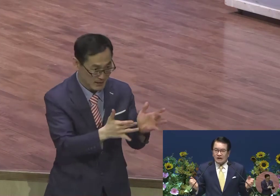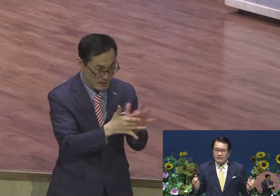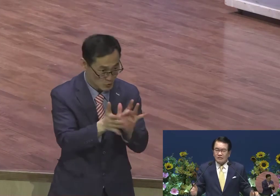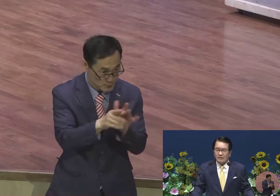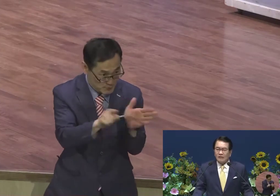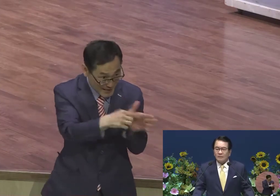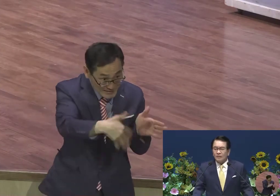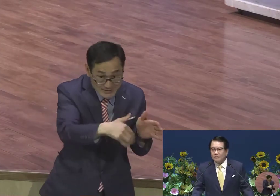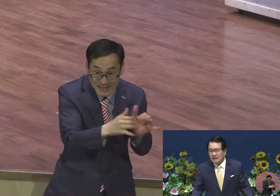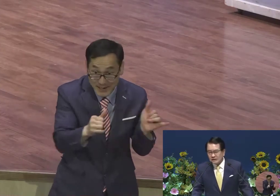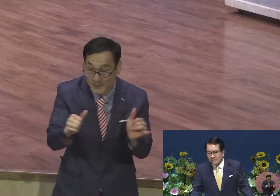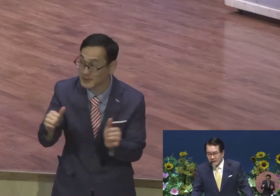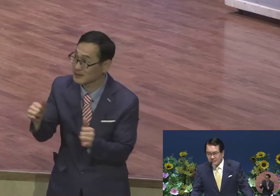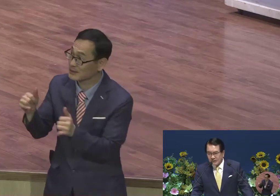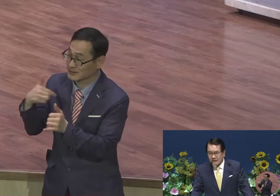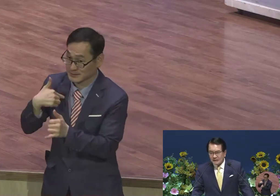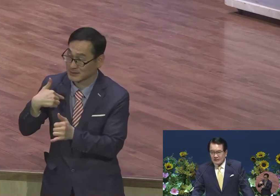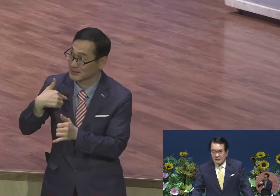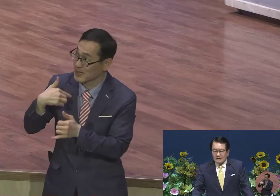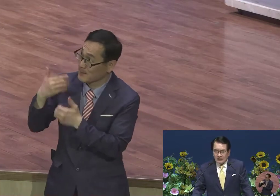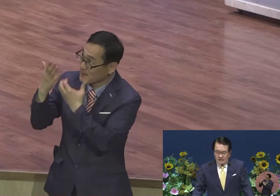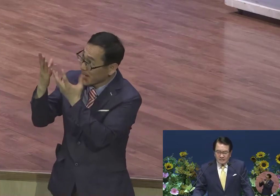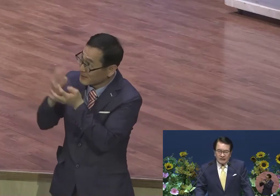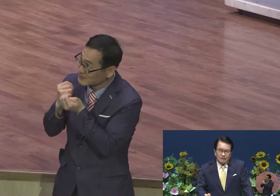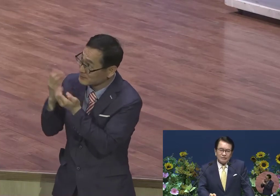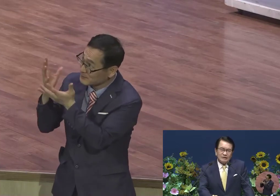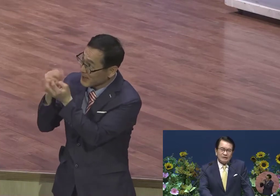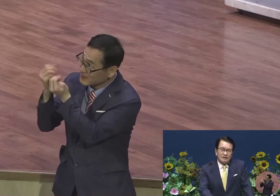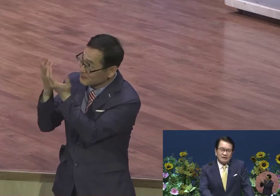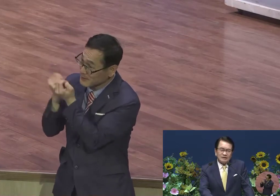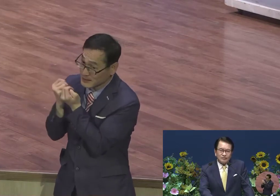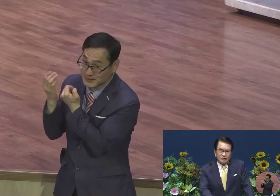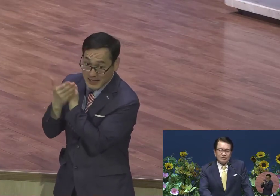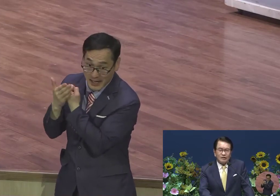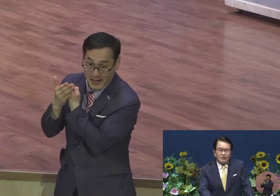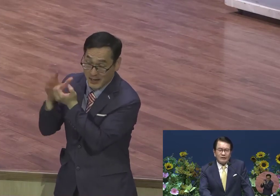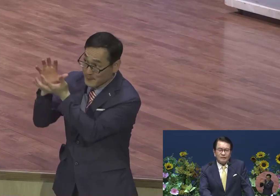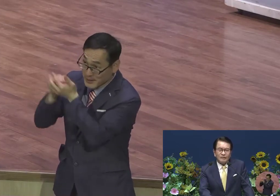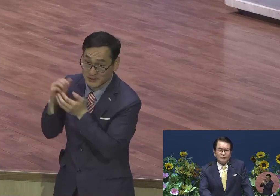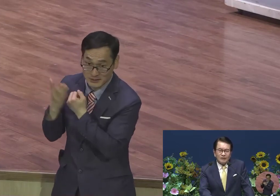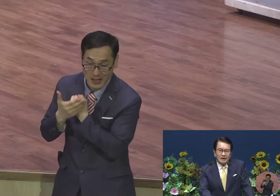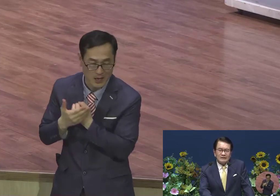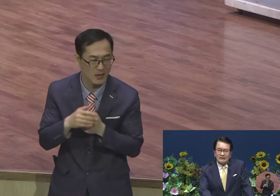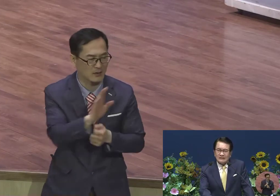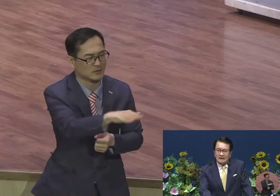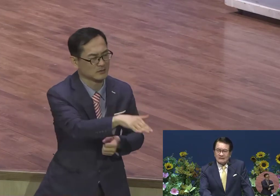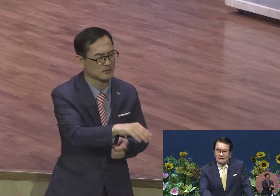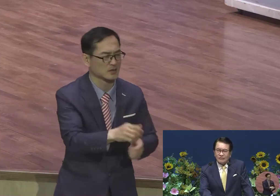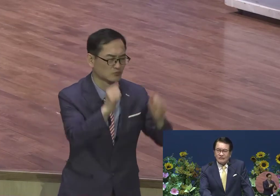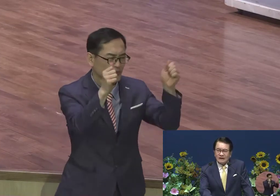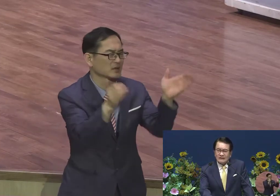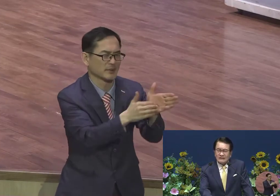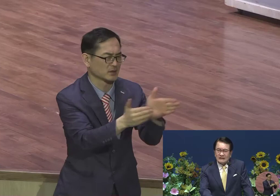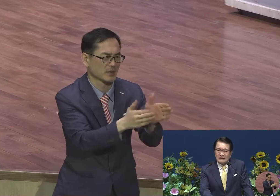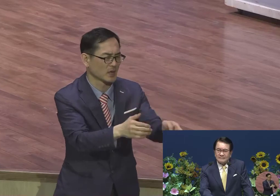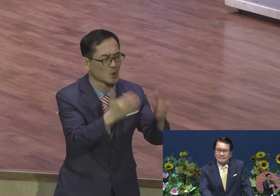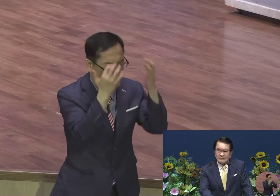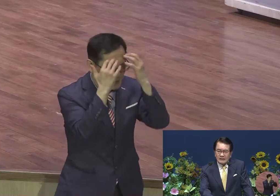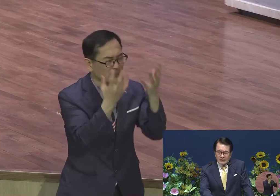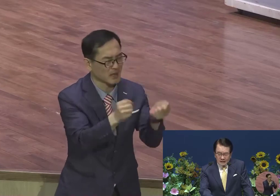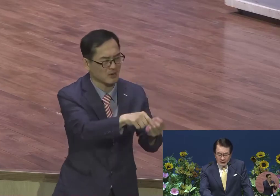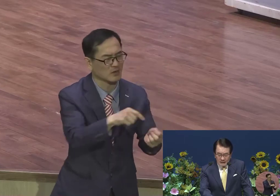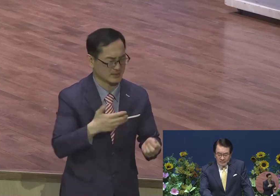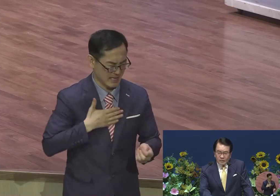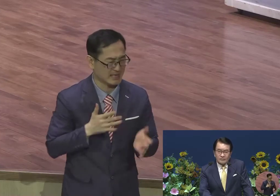신분권세 가지고 보금전하시기 바랍니다 나처럼 예수 믿어 무상생활 그만둬 뻔하지 않냐 생고생하지 않냐